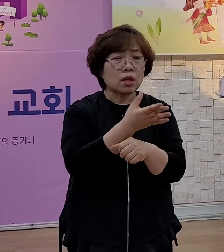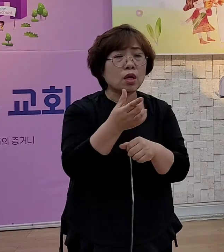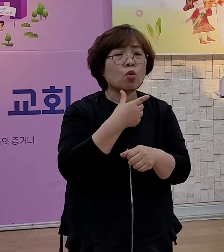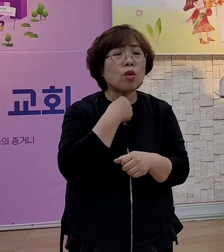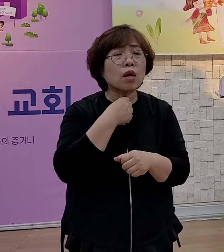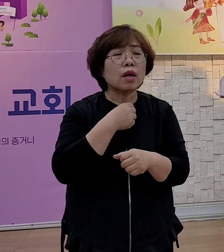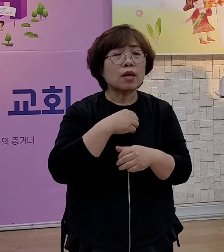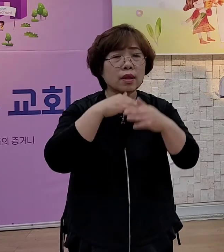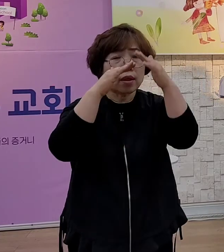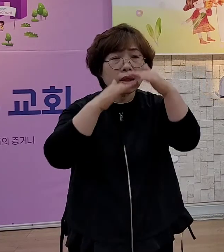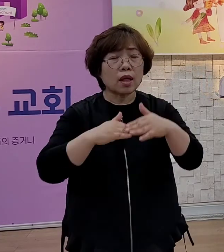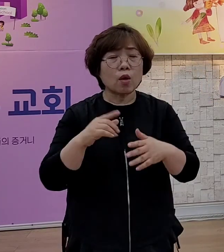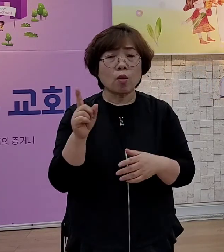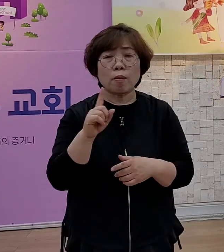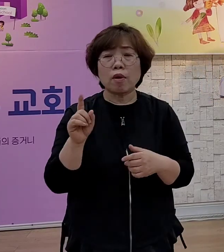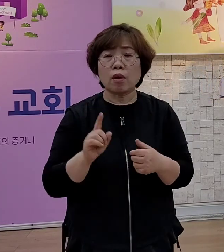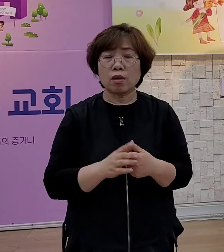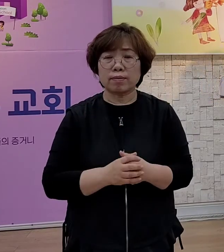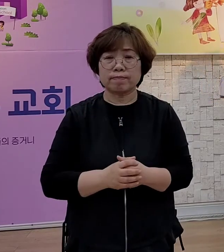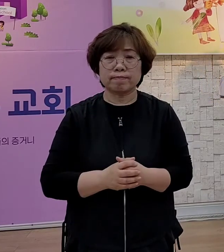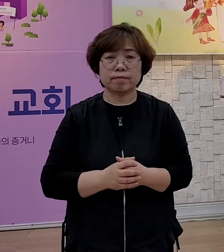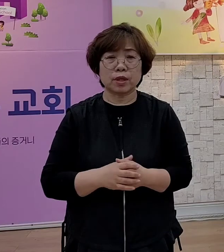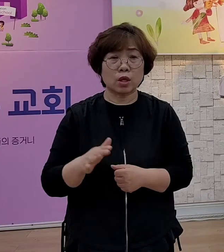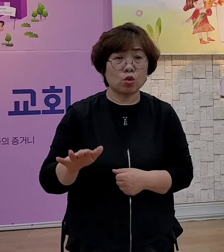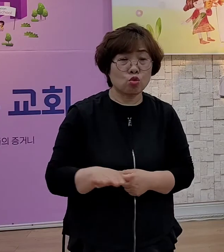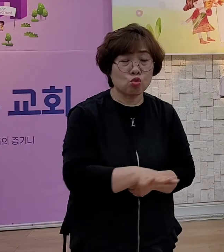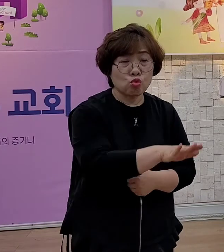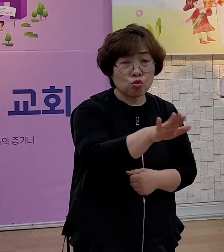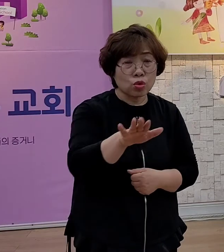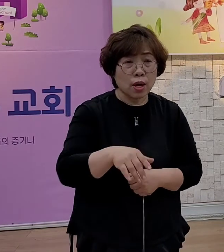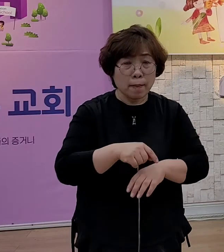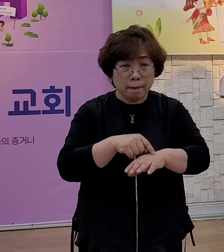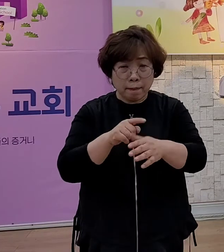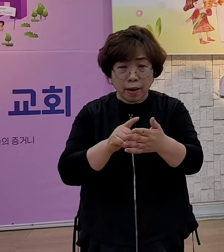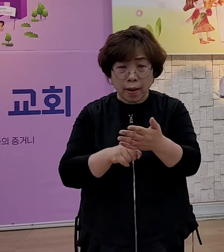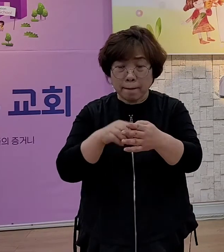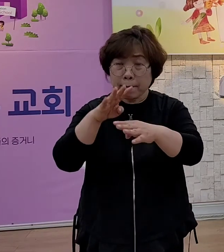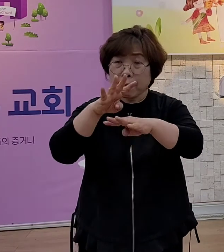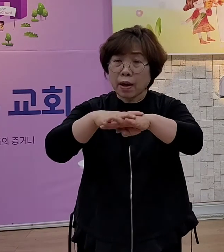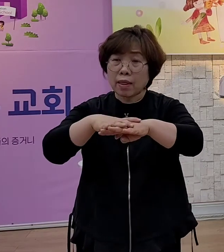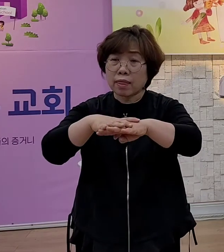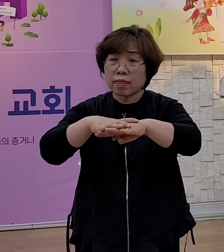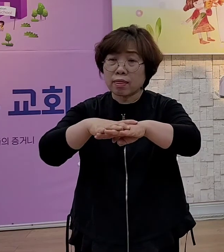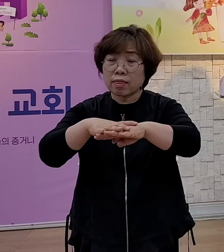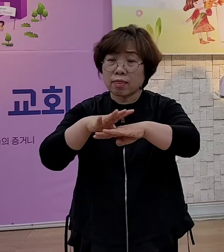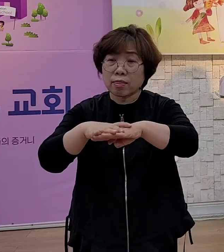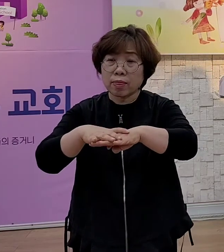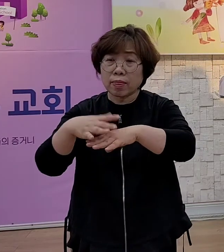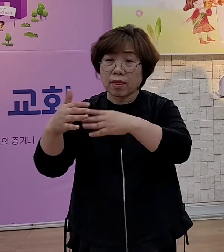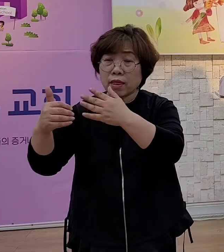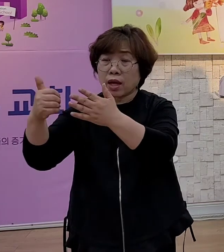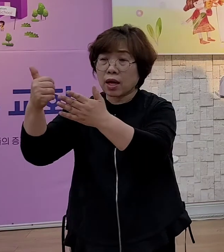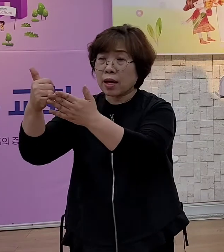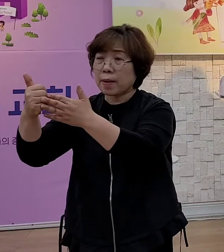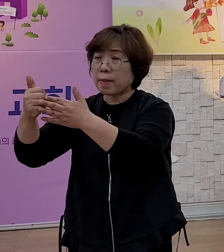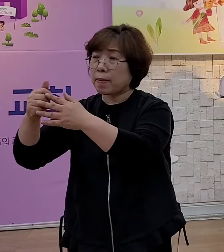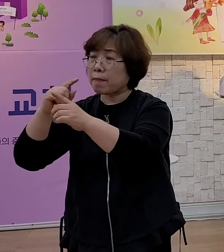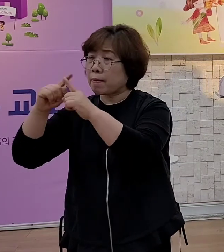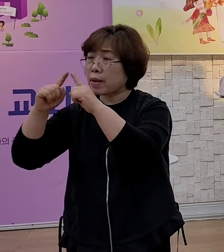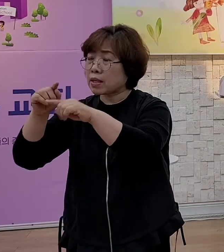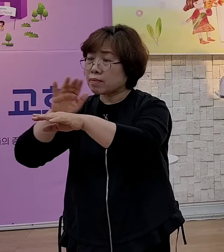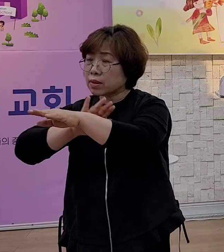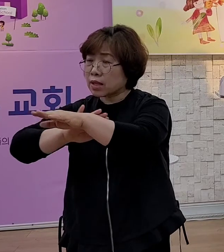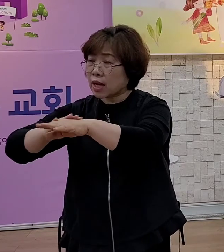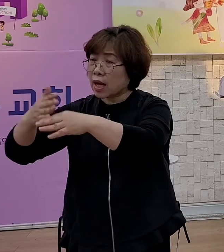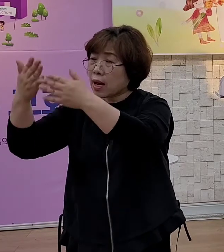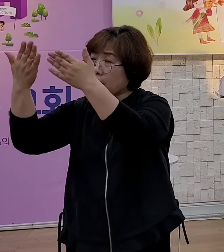아주 명확하고 분명합니다. 뭐냐면, 우리의 이 마음밭을 하나님의 말씀을 잘